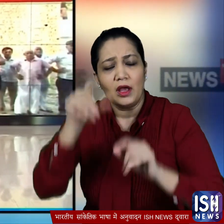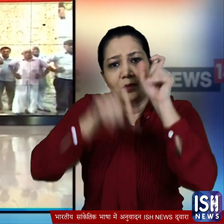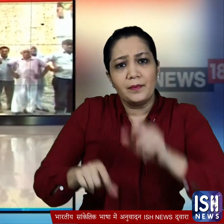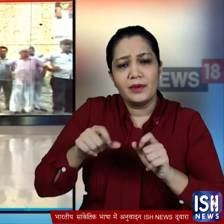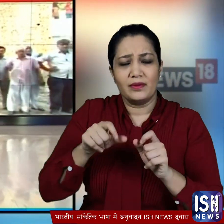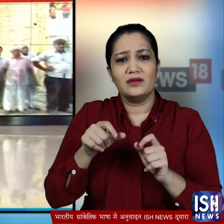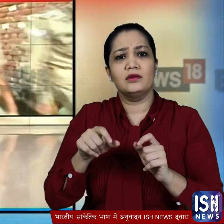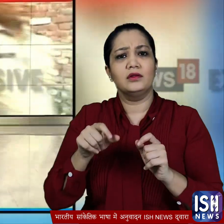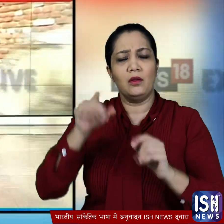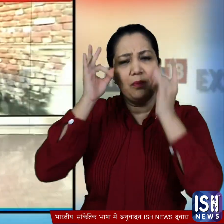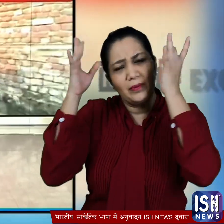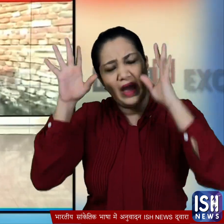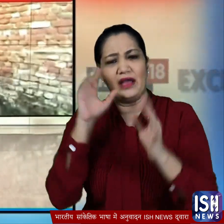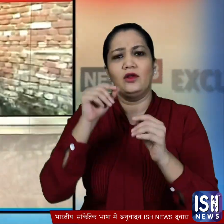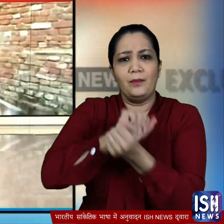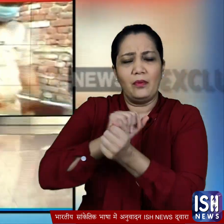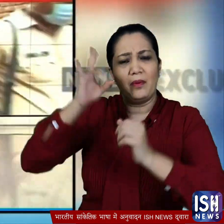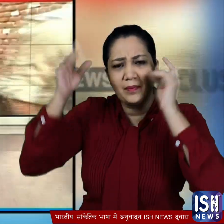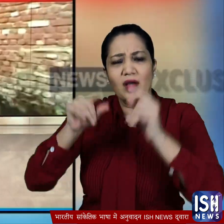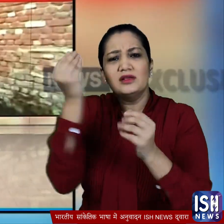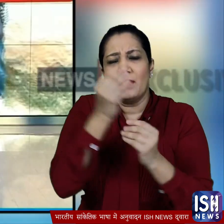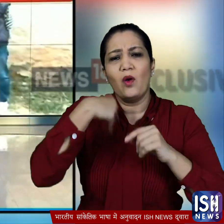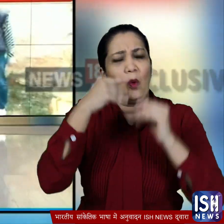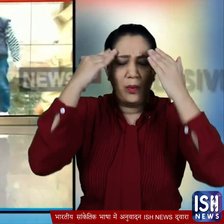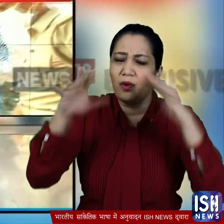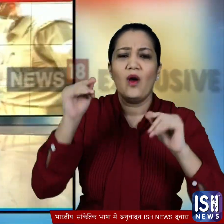लोग पुलिस पर भड़क उठे उन्होंने आरोप लगाय कि कुछ अग्यात लोगों ने आपसी